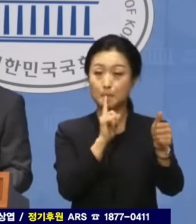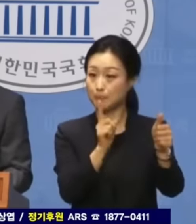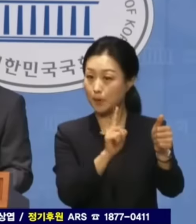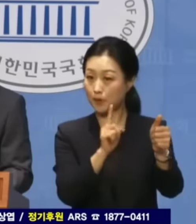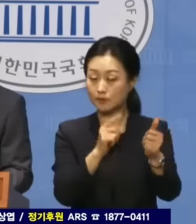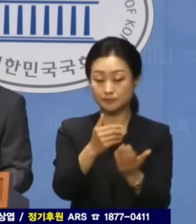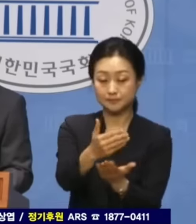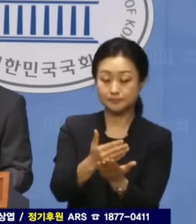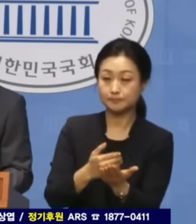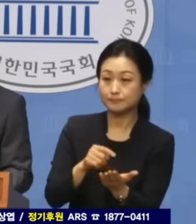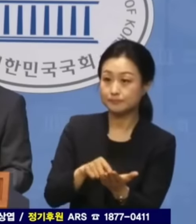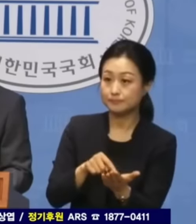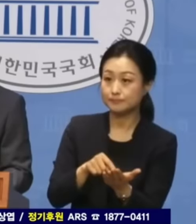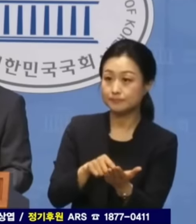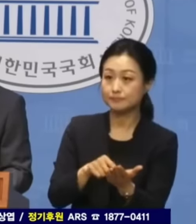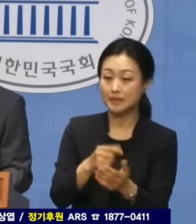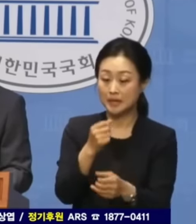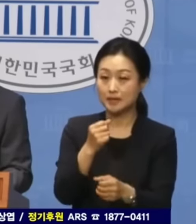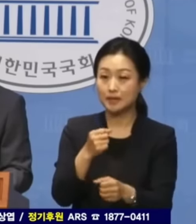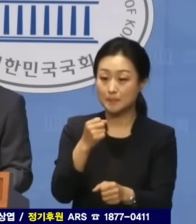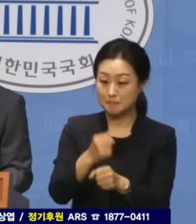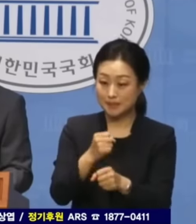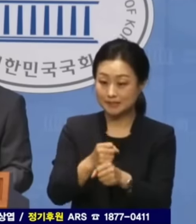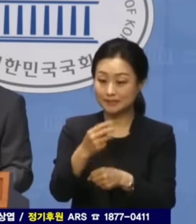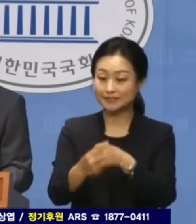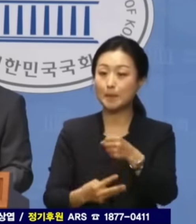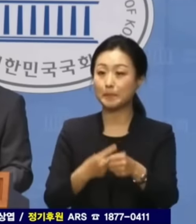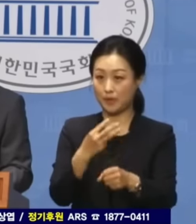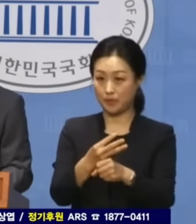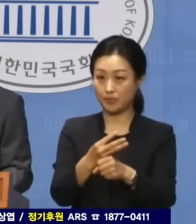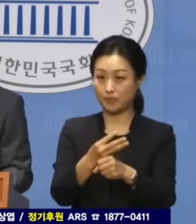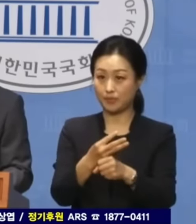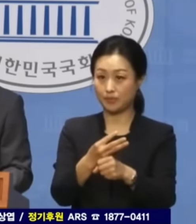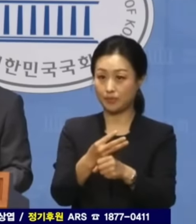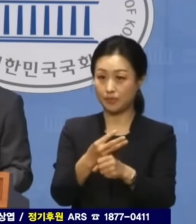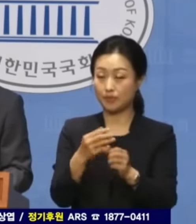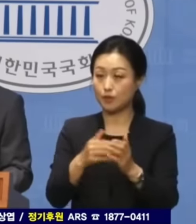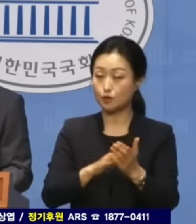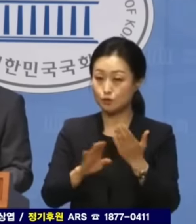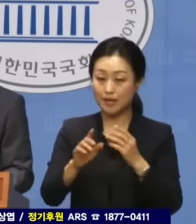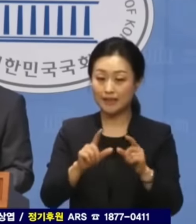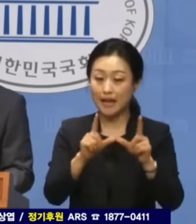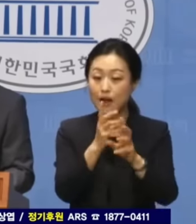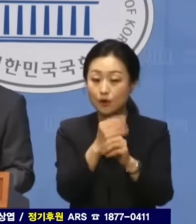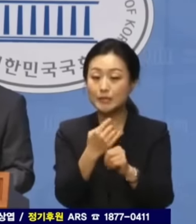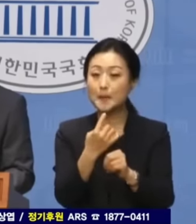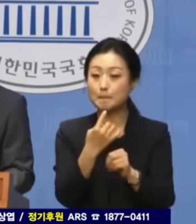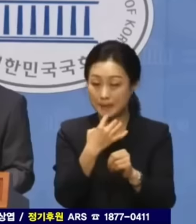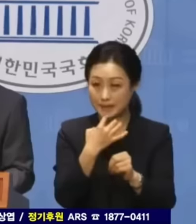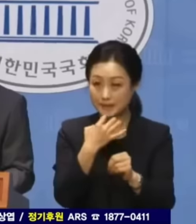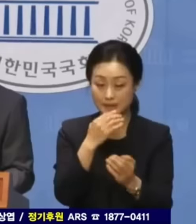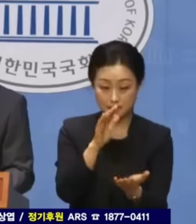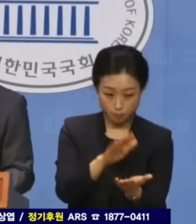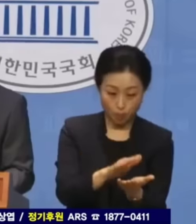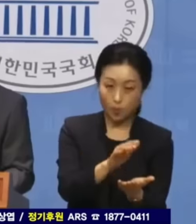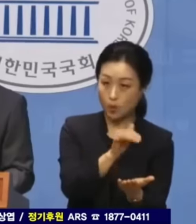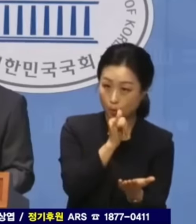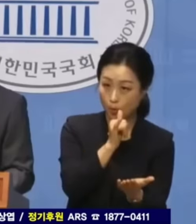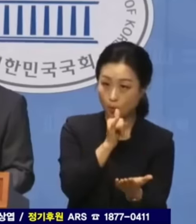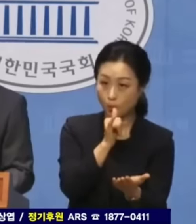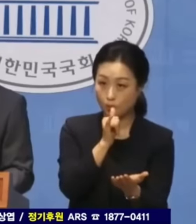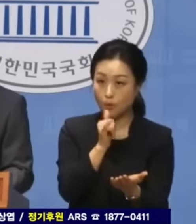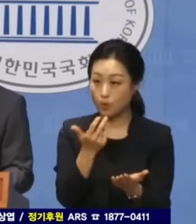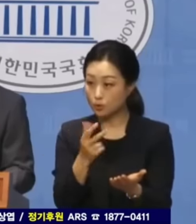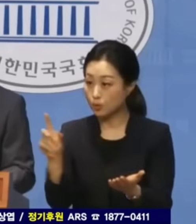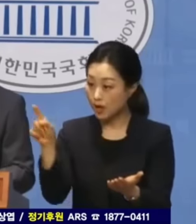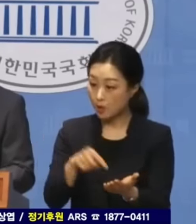이 기록은 생성 3년이 지나면 출정 날짜만 보존되고 출정 시각과